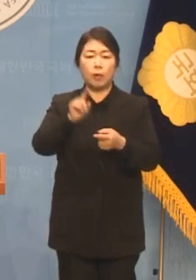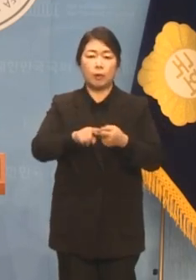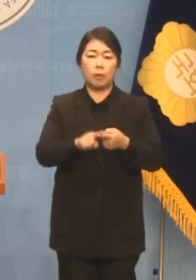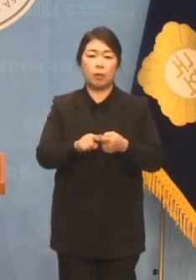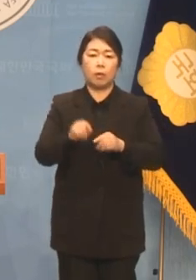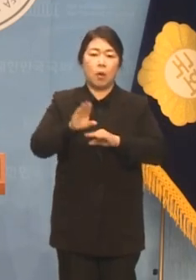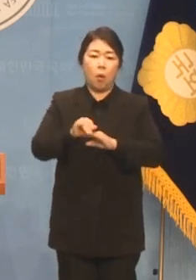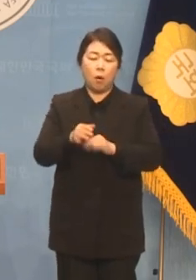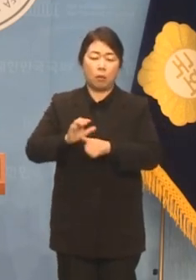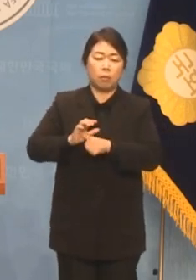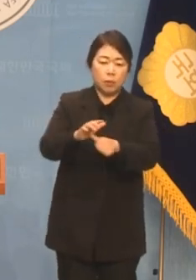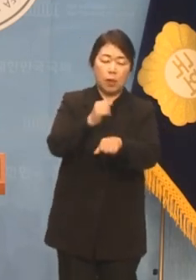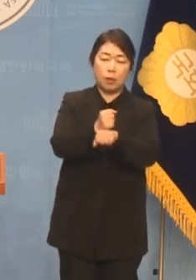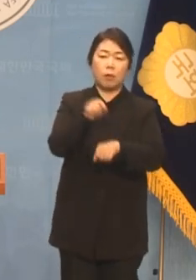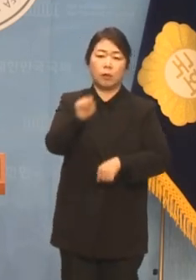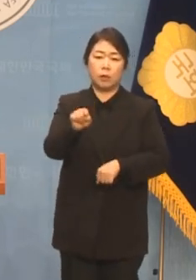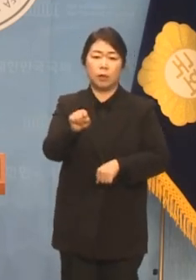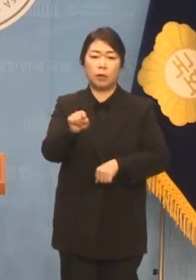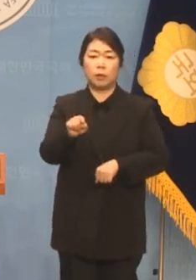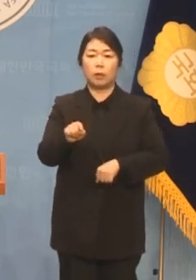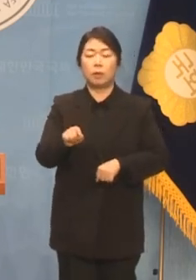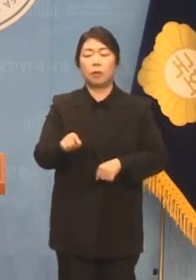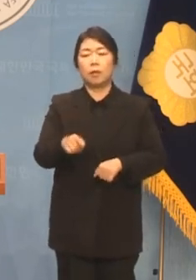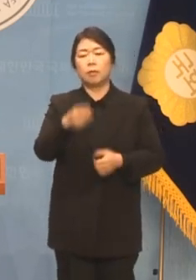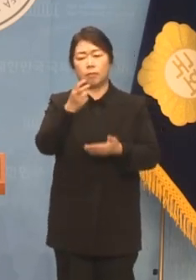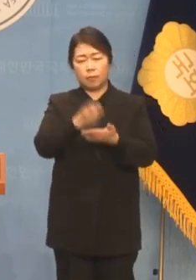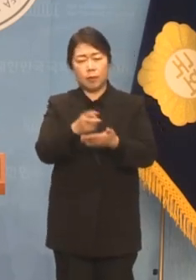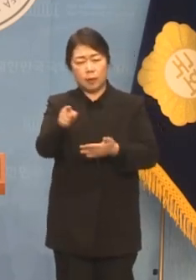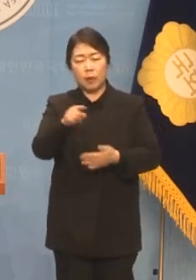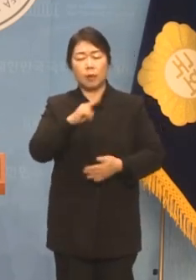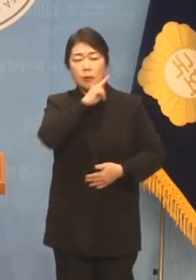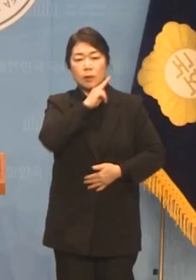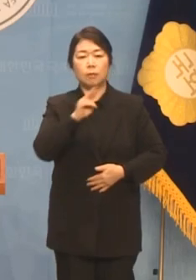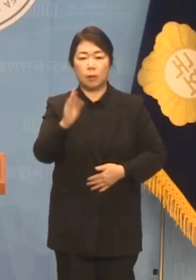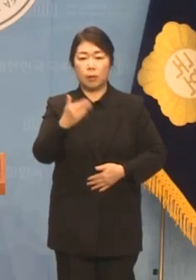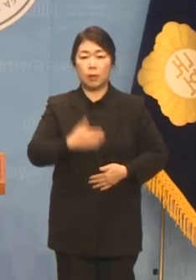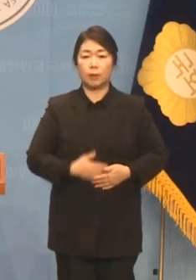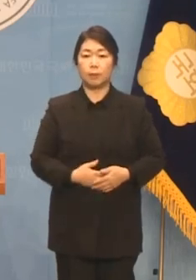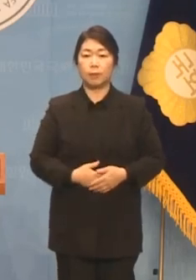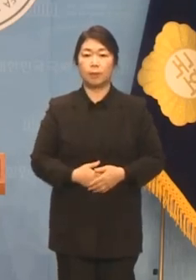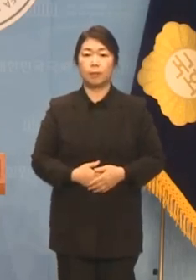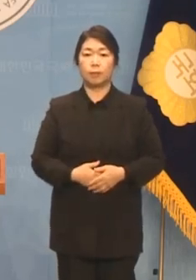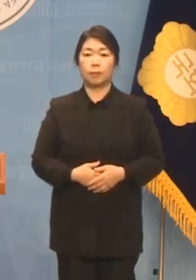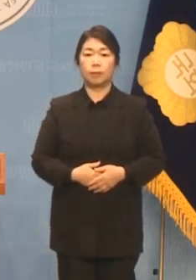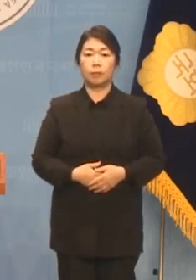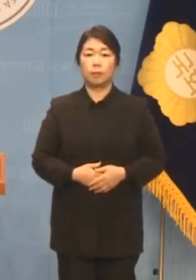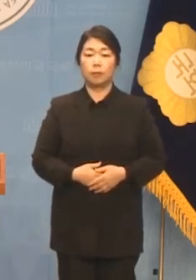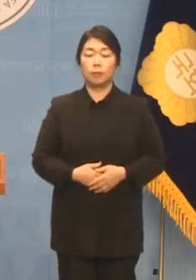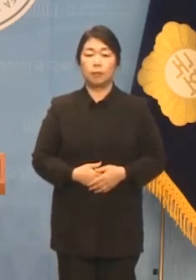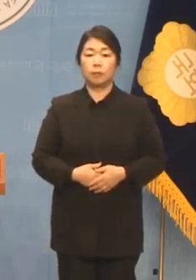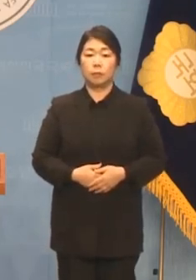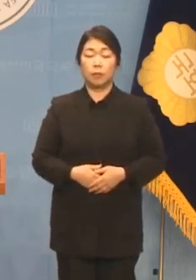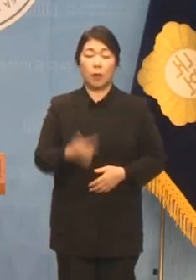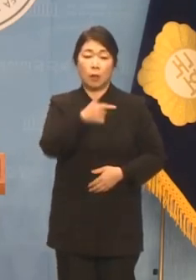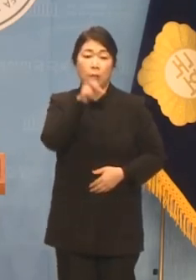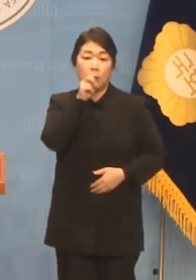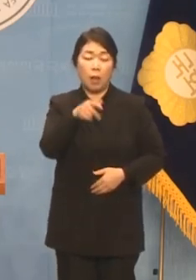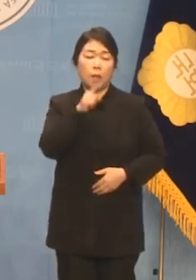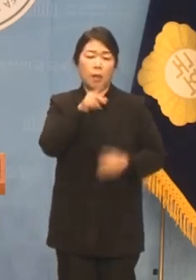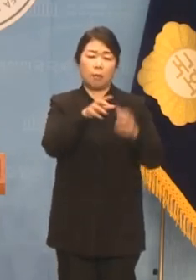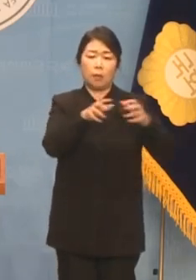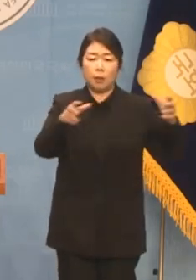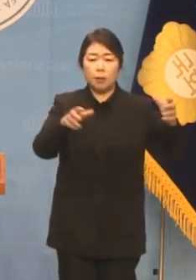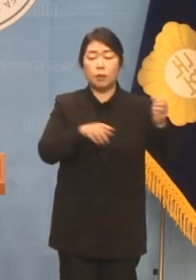길들이기에 나서는 것은 아닌지 합리적 의심이 들 수밖에 없습니다 연일 대파 논란이